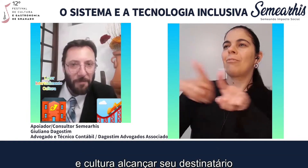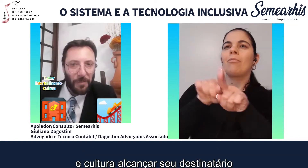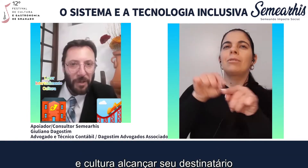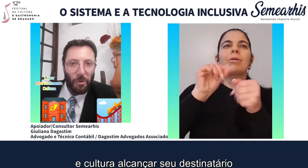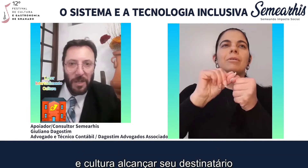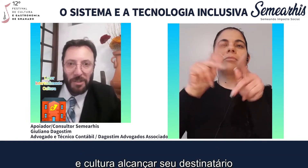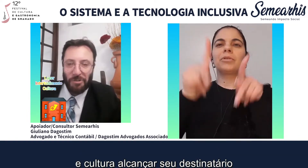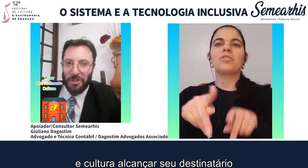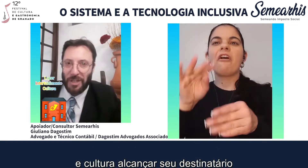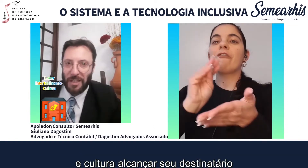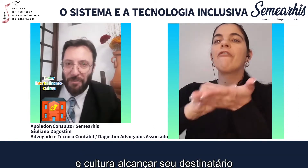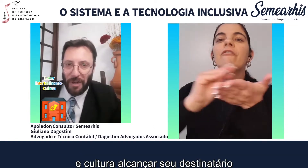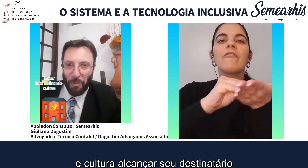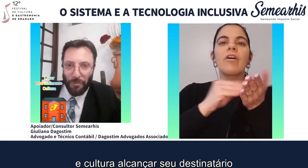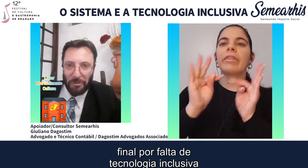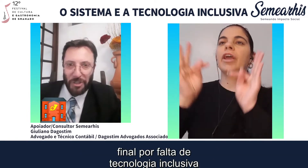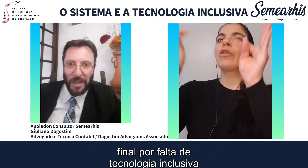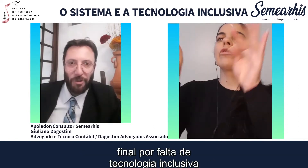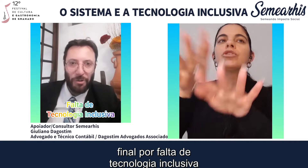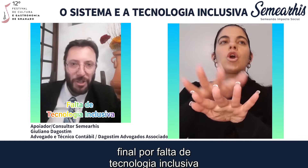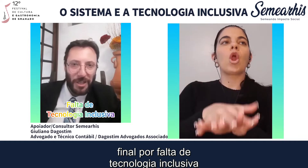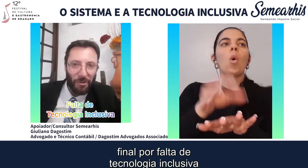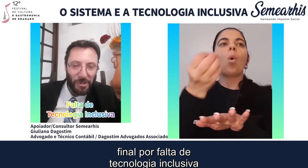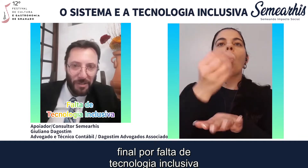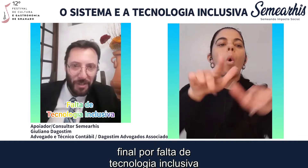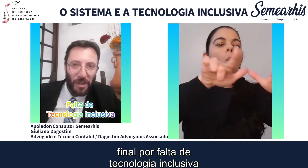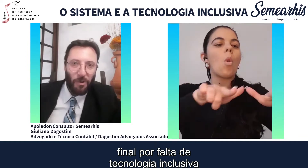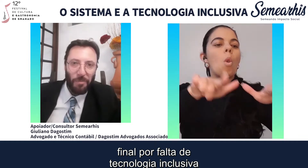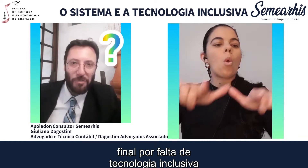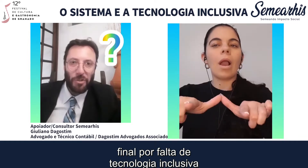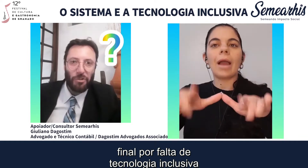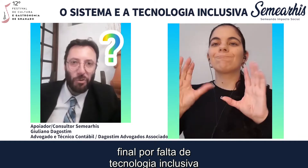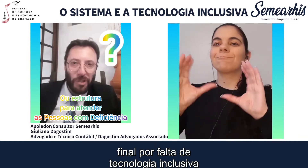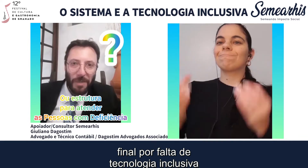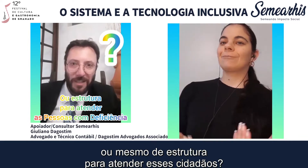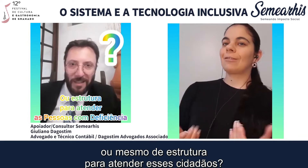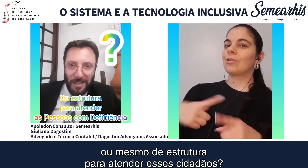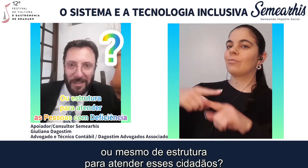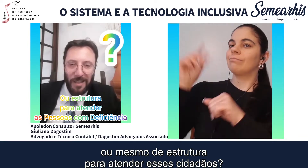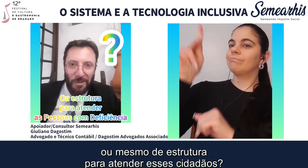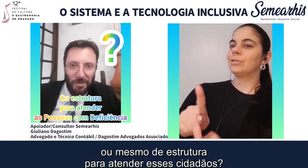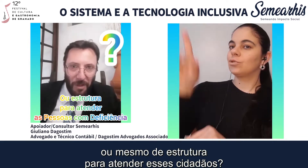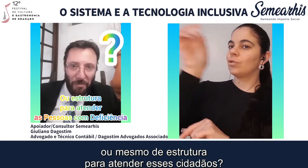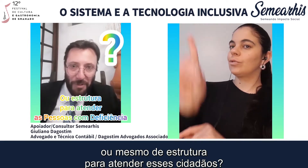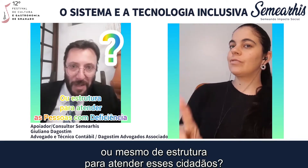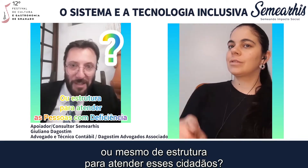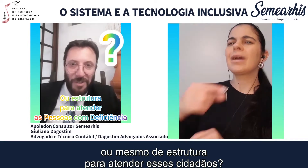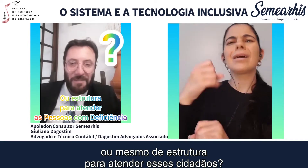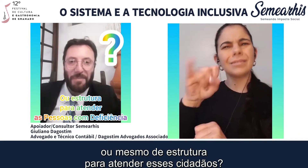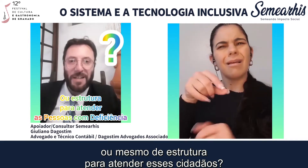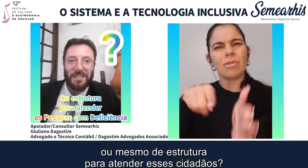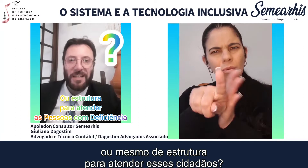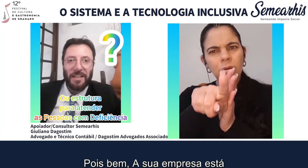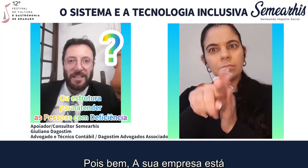cultura não alcançam seu destinatário final por falta de tecnologia inclusiva ou mesmo de estrutura para atender esses cidadãos? Pois bem, a